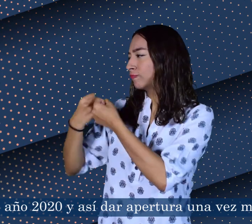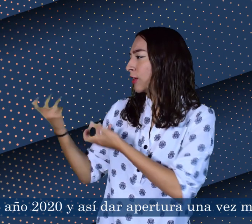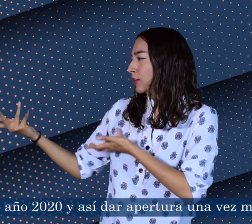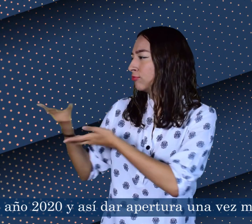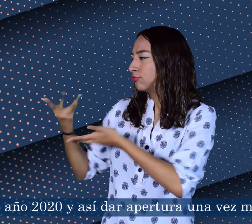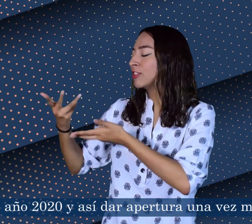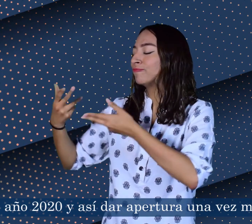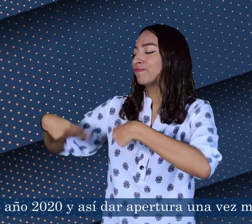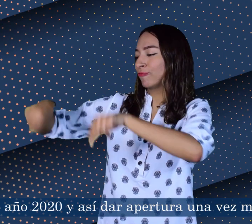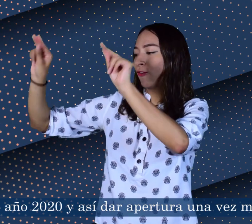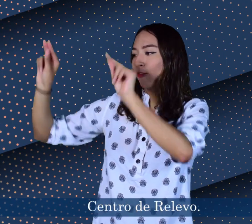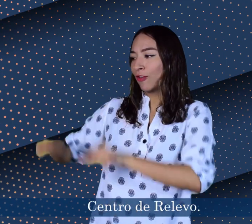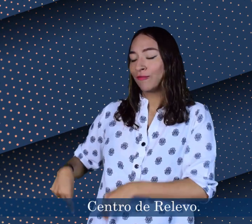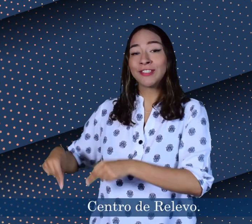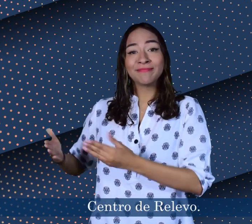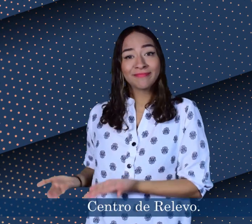apertura una vez más al Centro de Relevo.